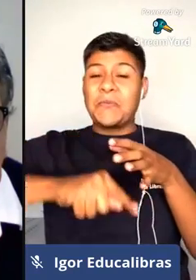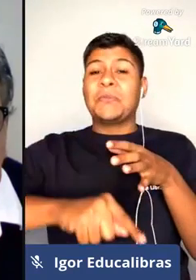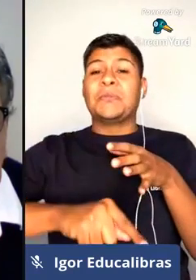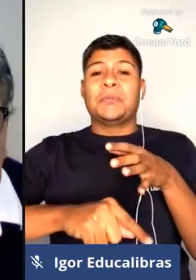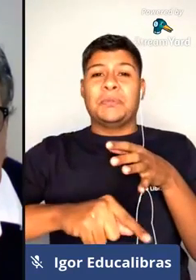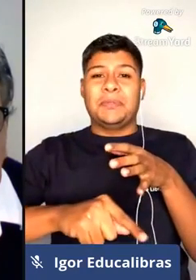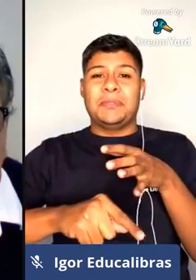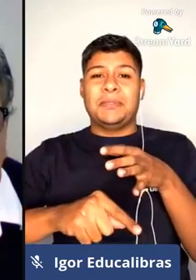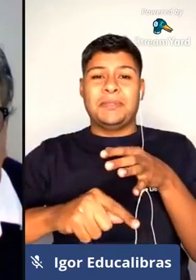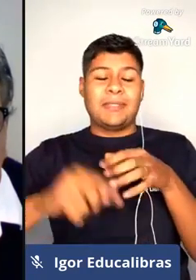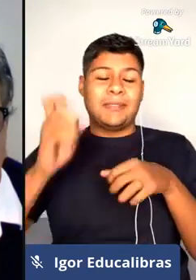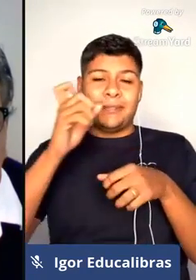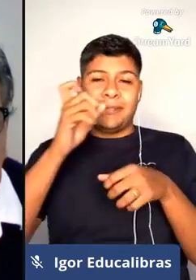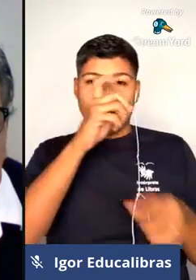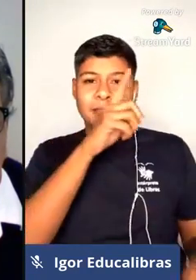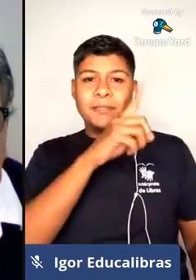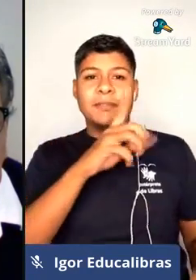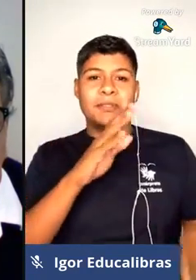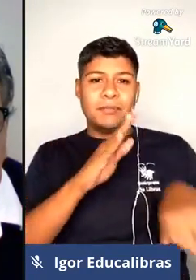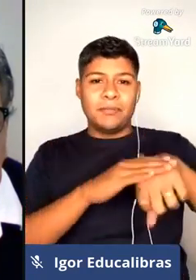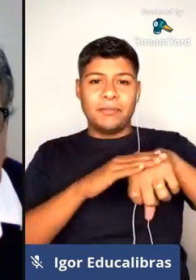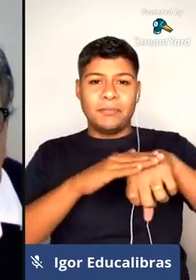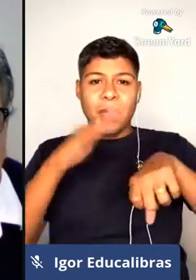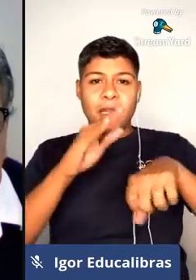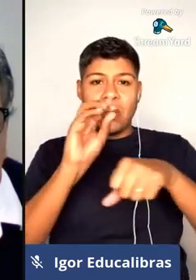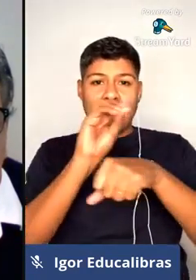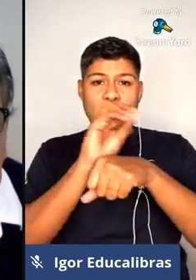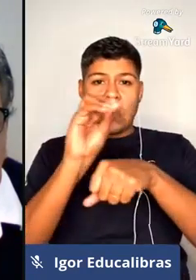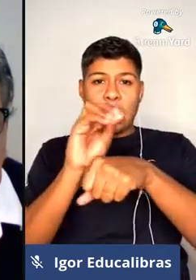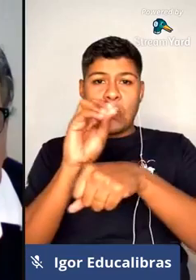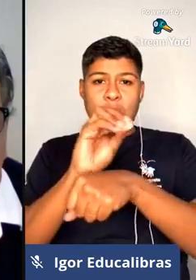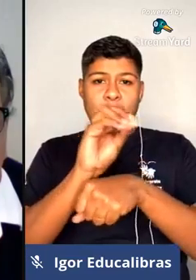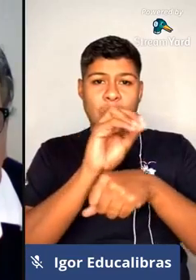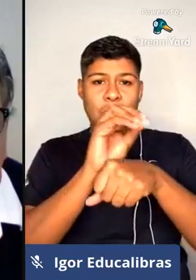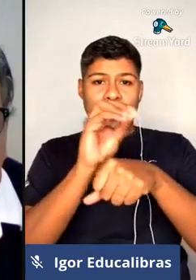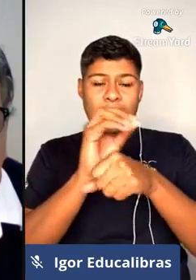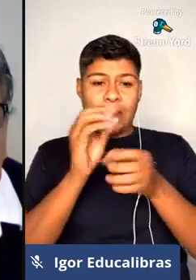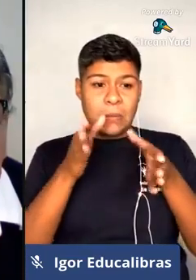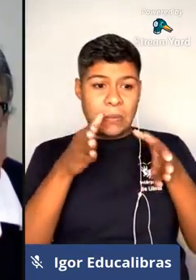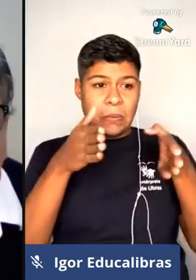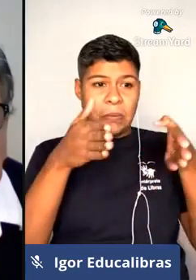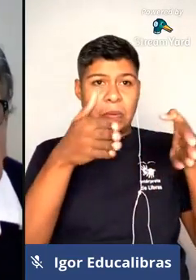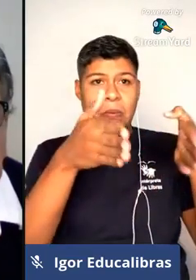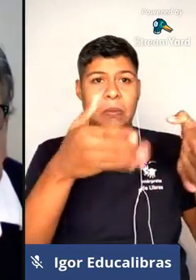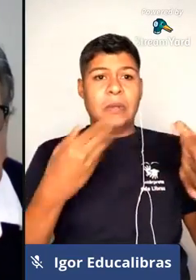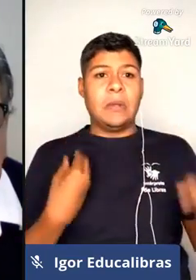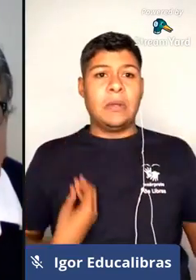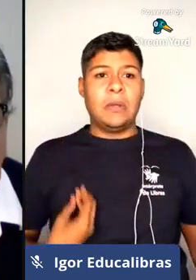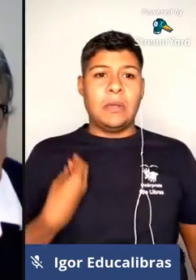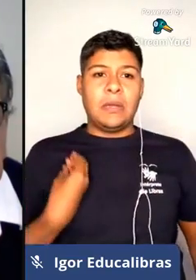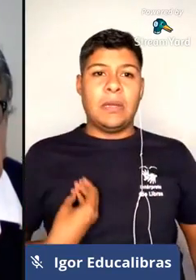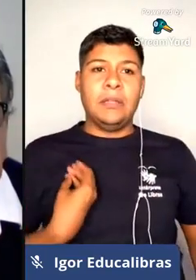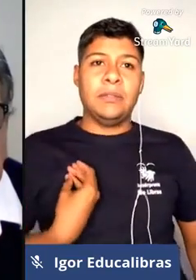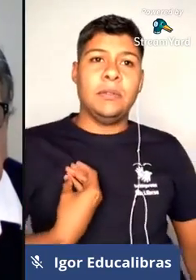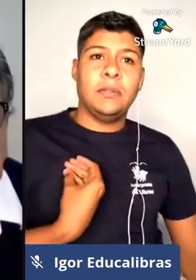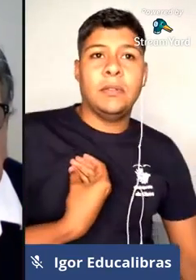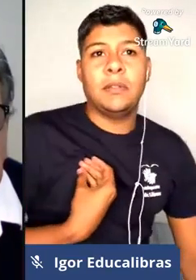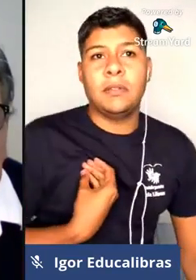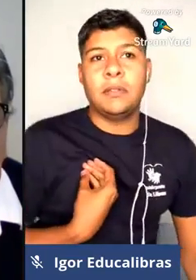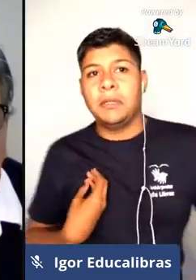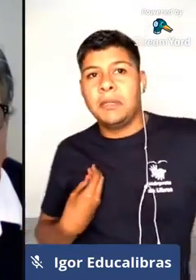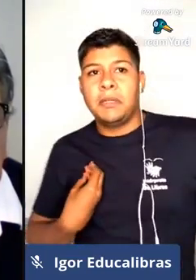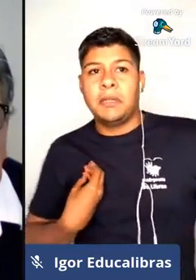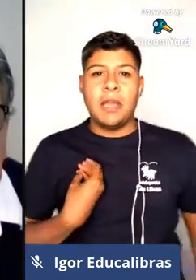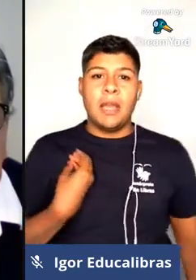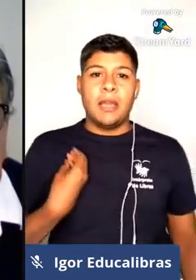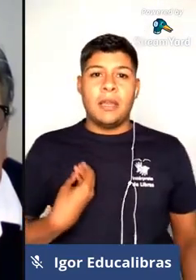fica mais difícil você cuidar de nichos específicos ou de segmentos específicos, certo?